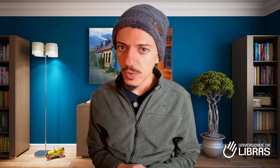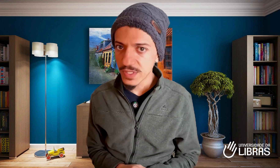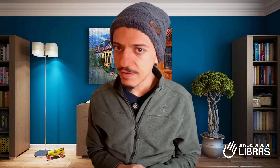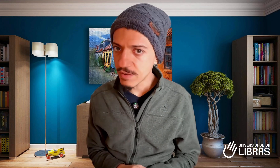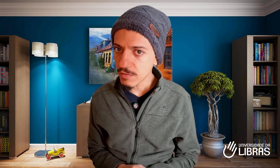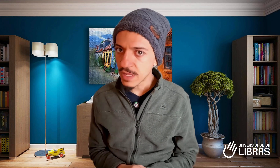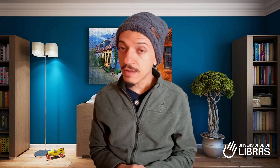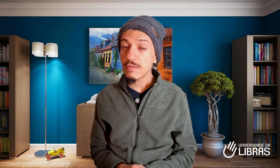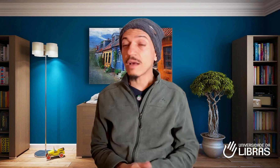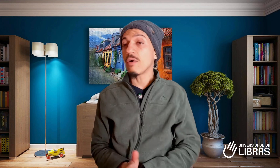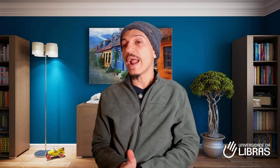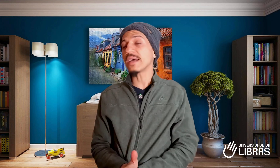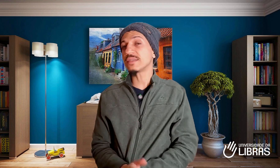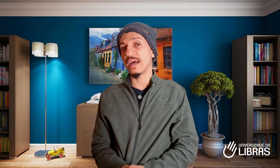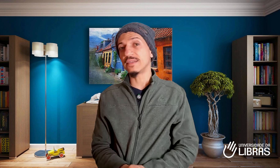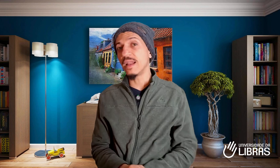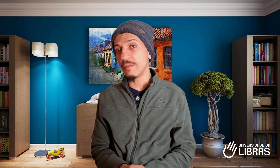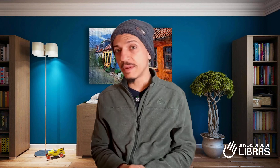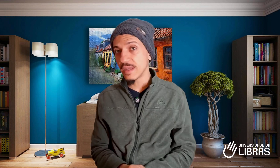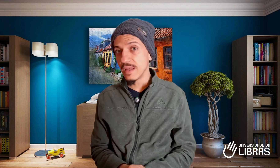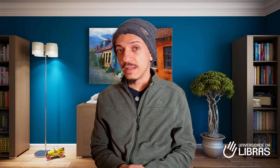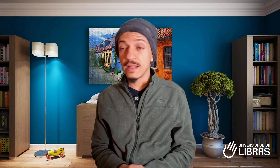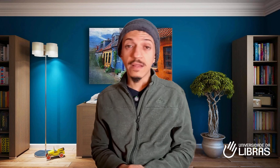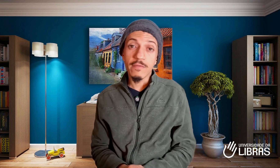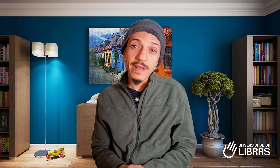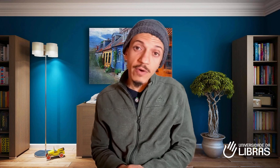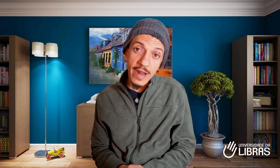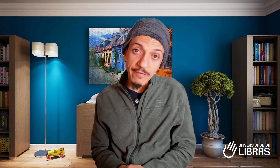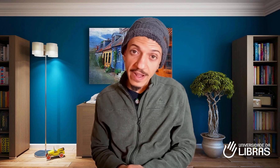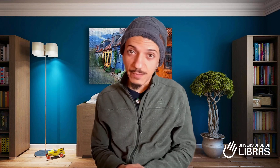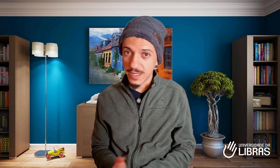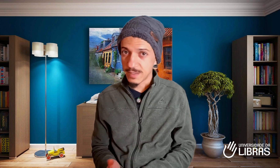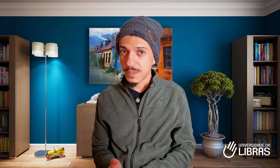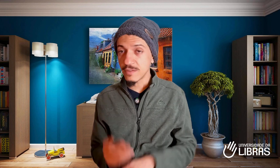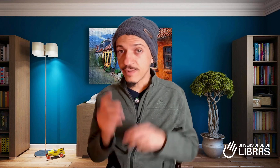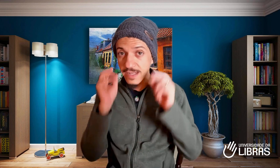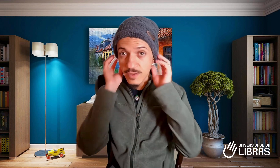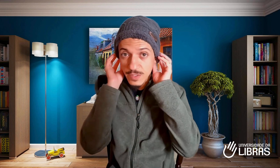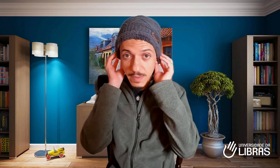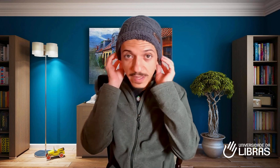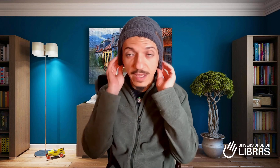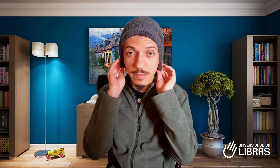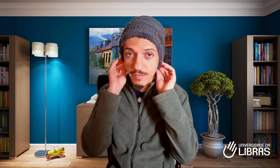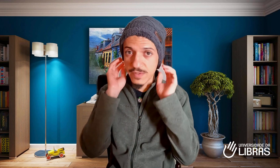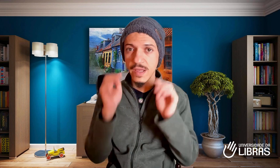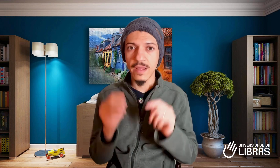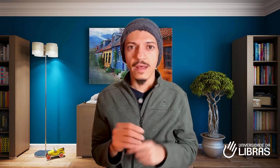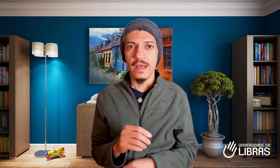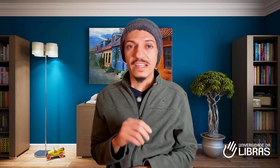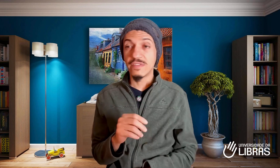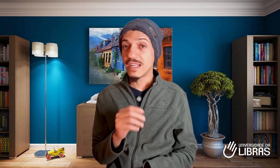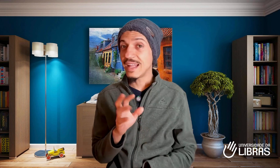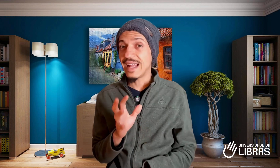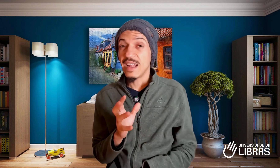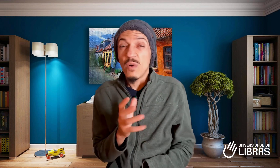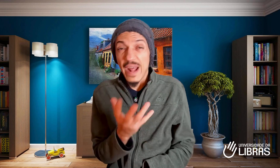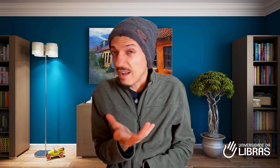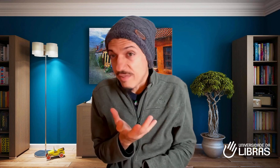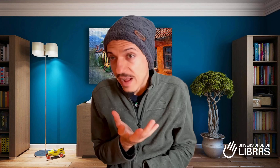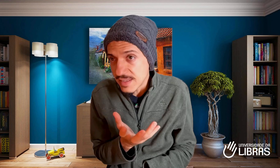ficam tentando decorar sinais da Libras, tentando decorar a frase. Por exemplo, essas frases que eu expliquei aqui para você, se você tentar decorar a frase,